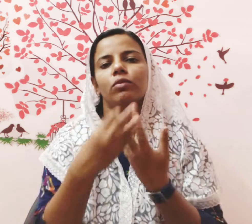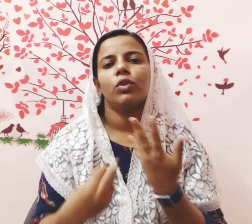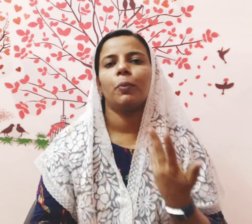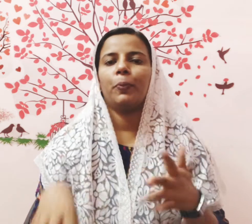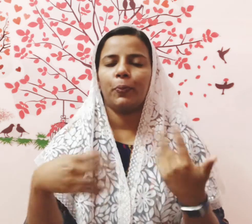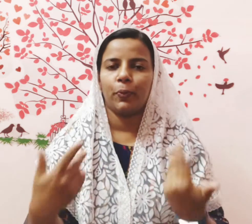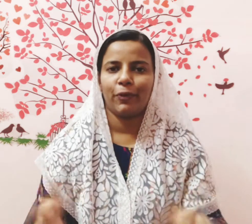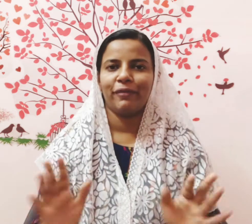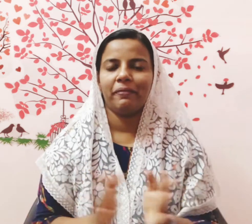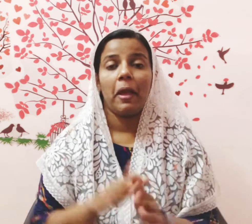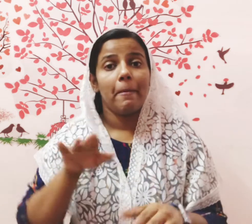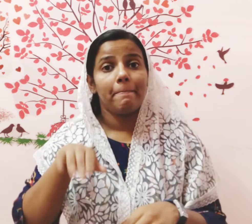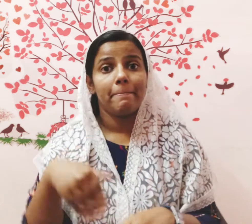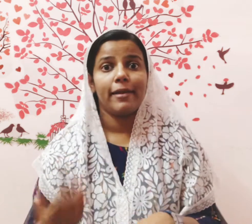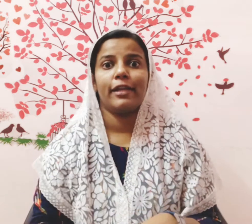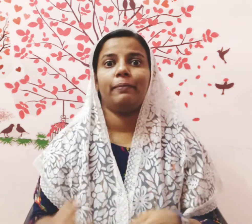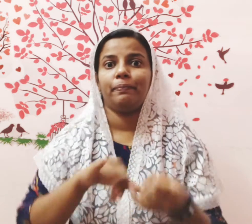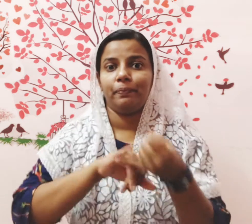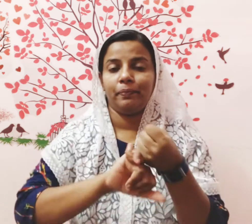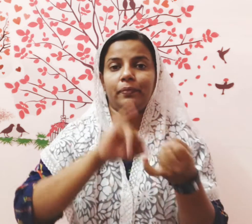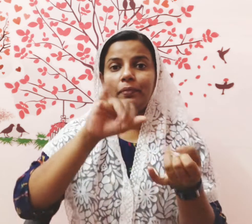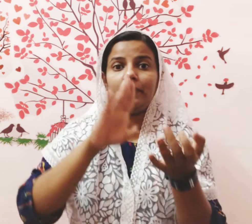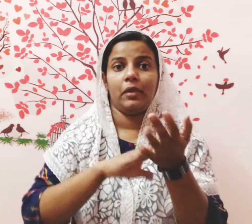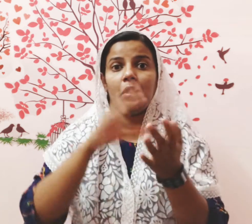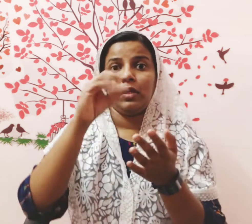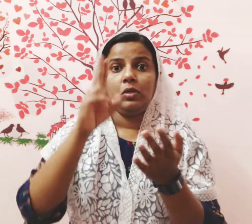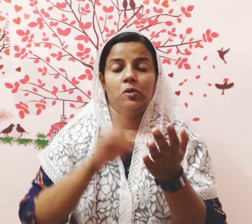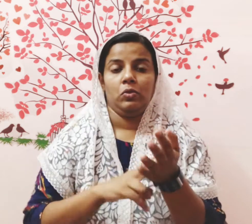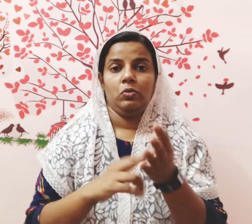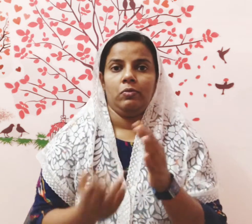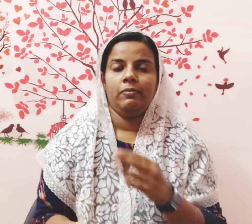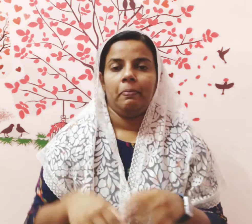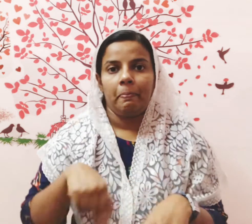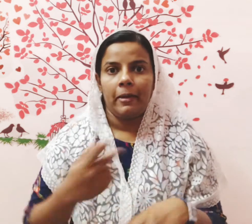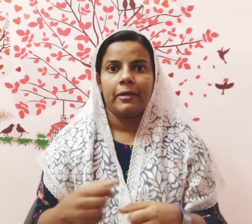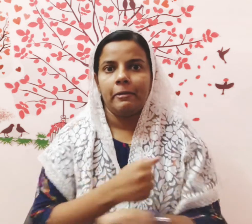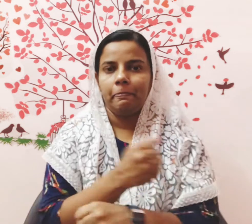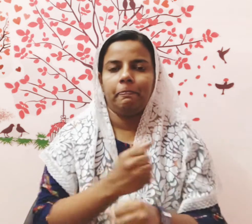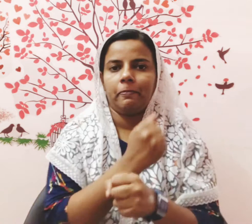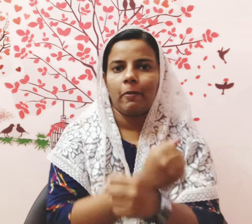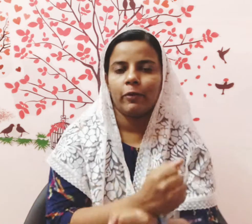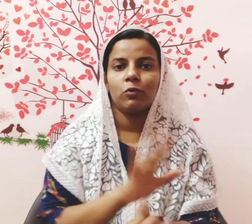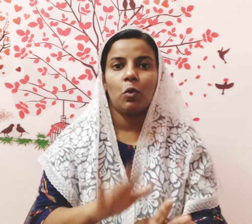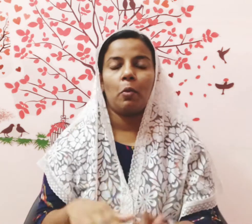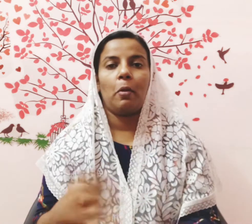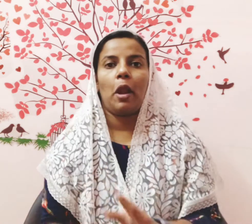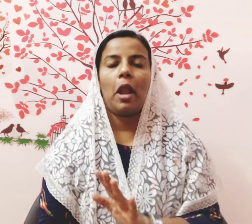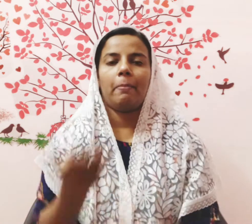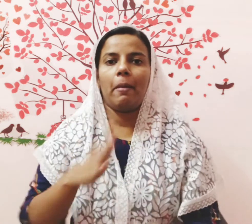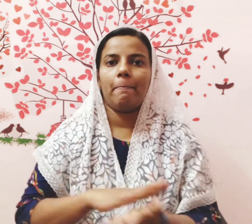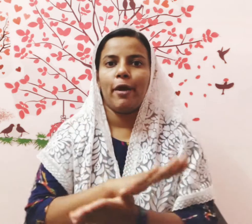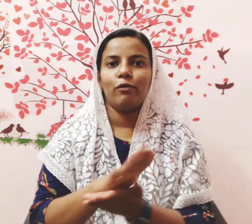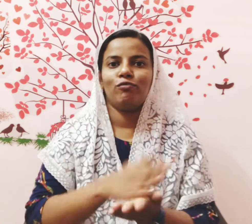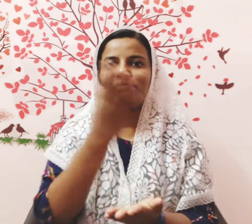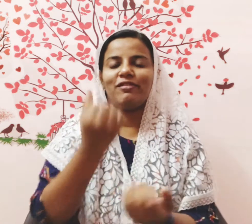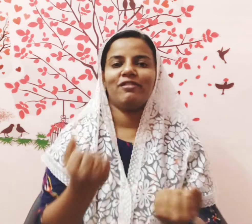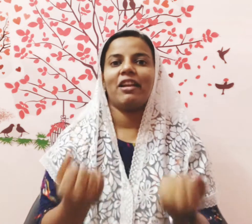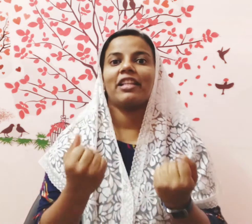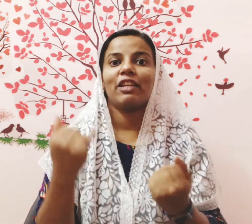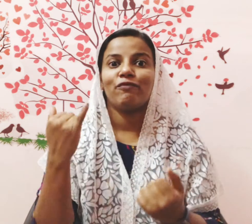ദൈവശക്തി മടങ്ങിപ്പോയി. അപ്പം പിന്നെ ശിംശോനെ ബന്ധിച്ചു കഴിഞ്ഞപ്പോൾ ശിംശോൻ ചാടി എഴുന്നേറ്റ് പതിവ് പോലെ, പക്ഷെ ഒന്നും സംഭവിച്ചില്ല. ശിംശോൻ ബന്ധിക്കപ്പെടുവാനിട